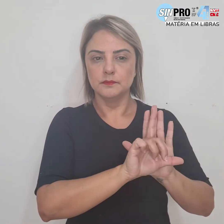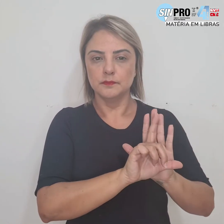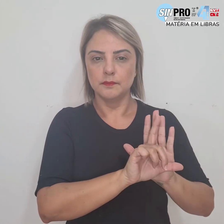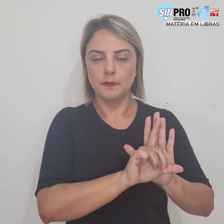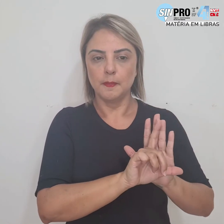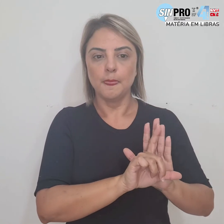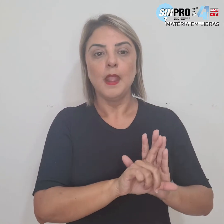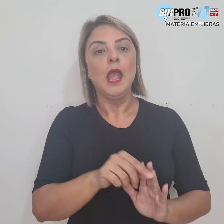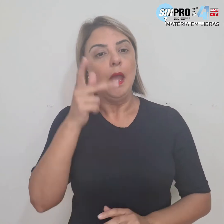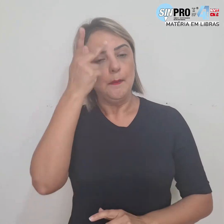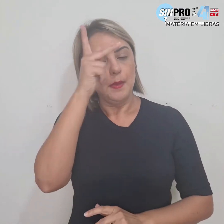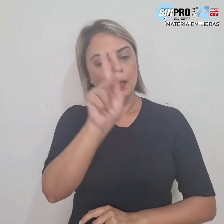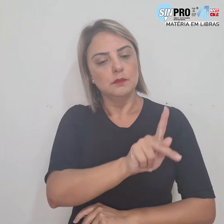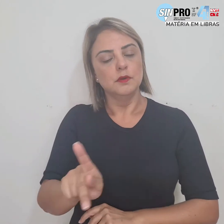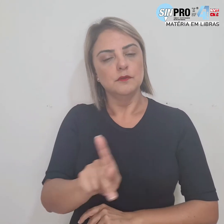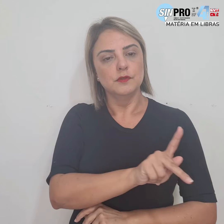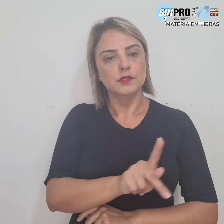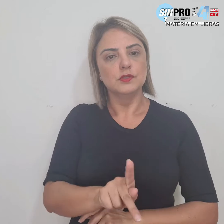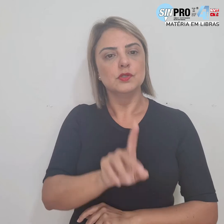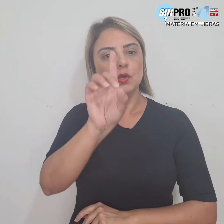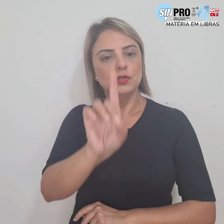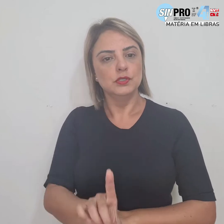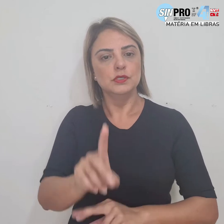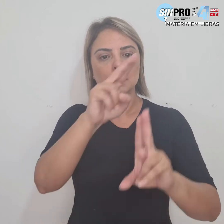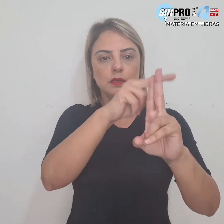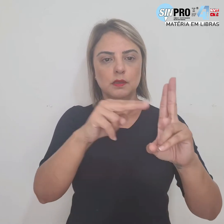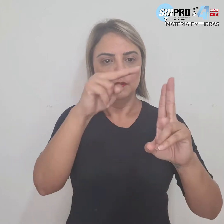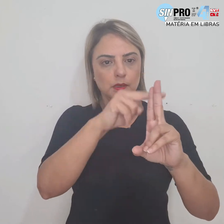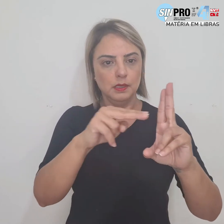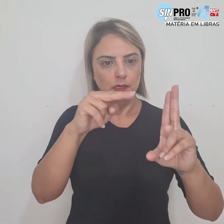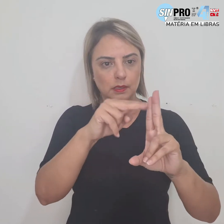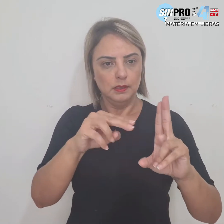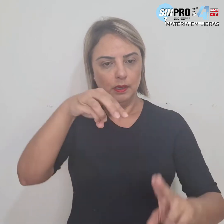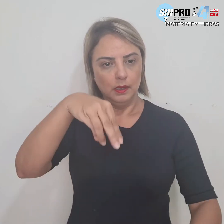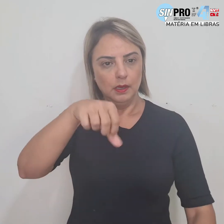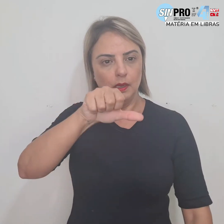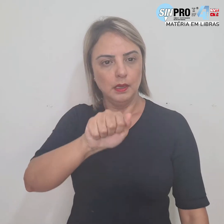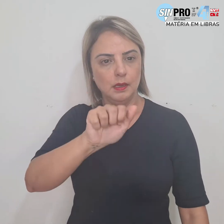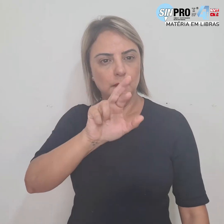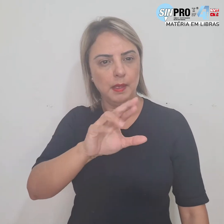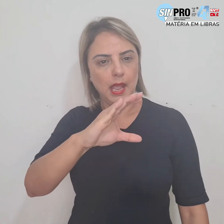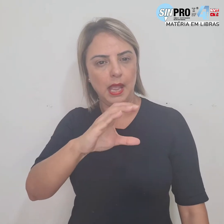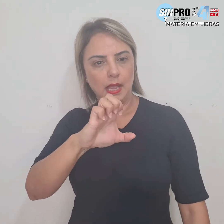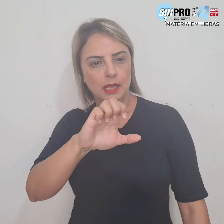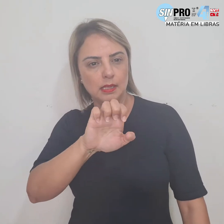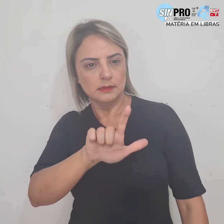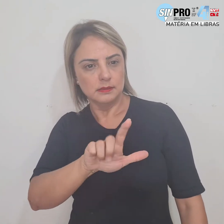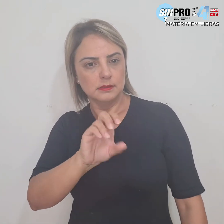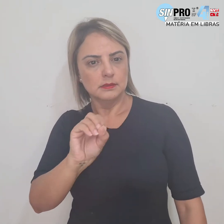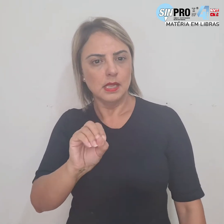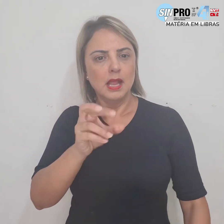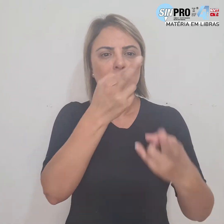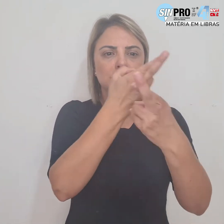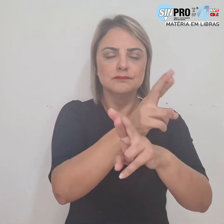decretos-leis. Para o professor de Direito da Universidade de Brasília, UNB, Marcelo da Costa Pinto Neves, a